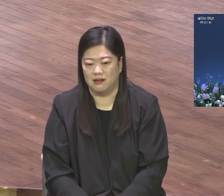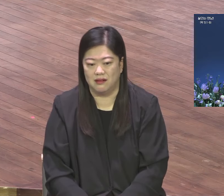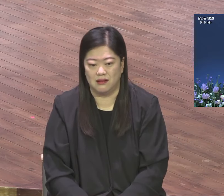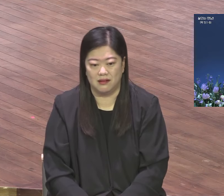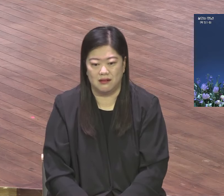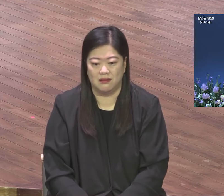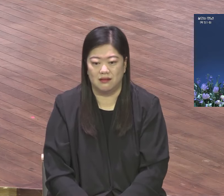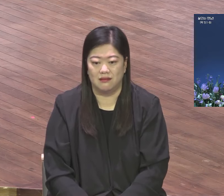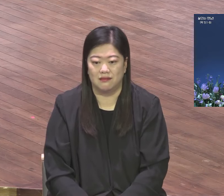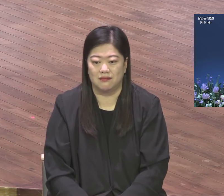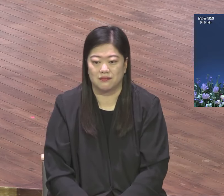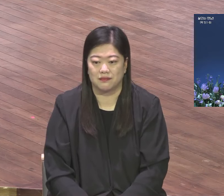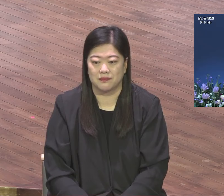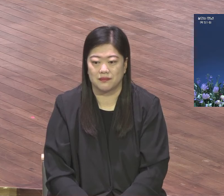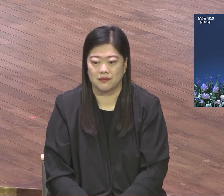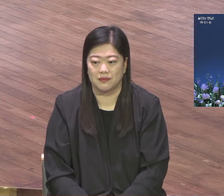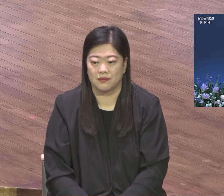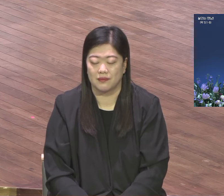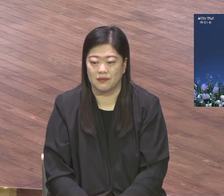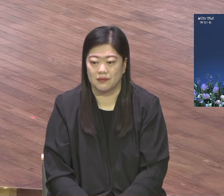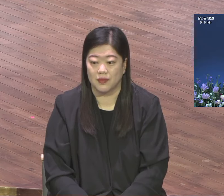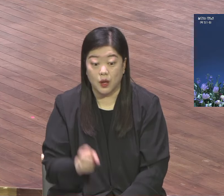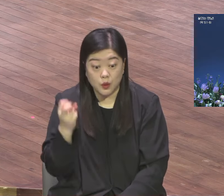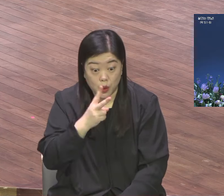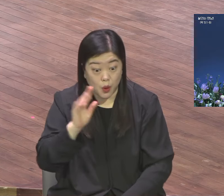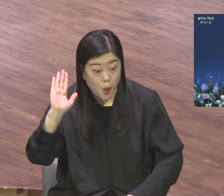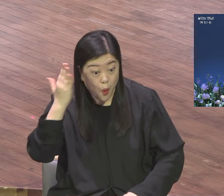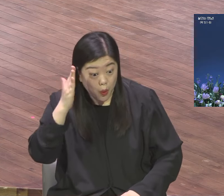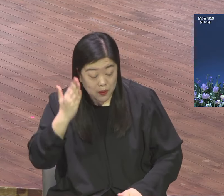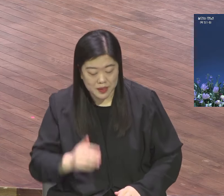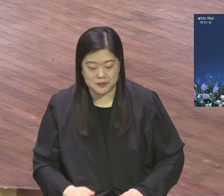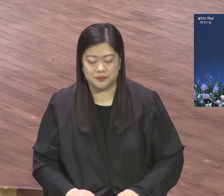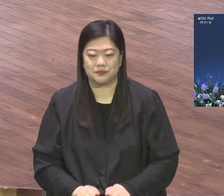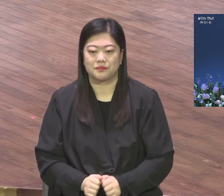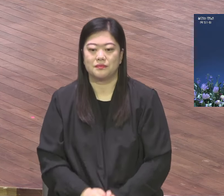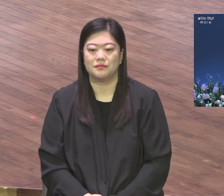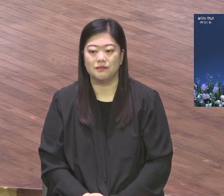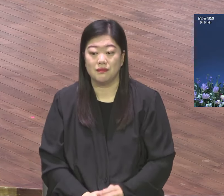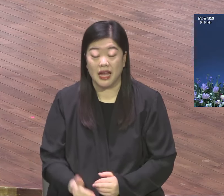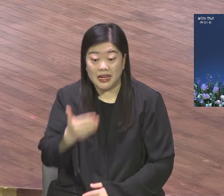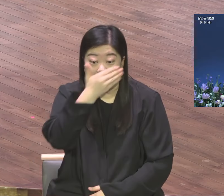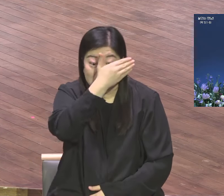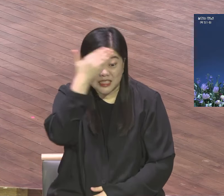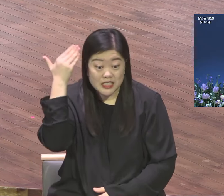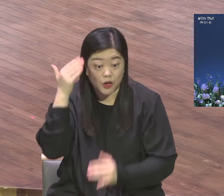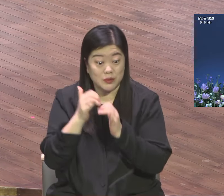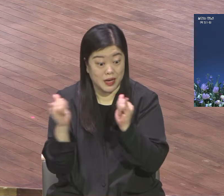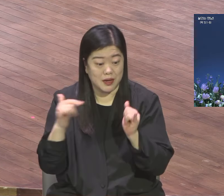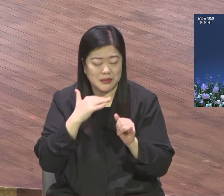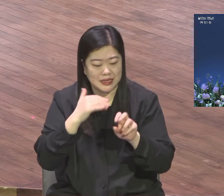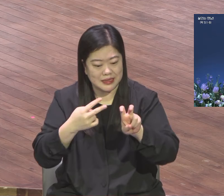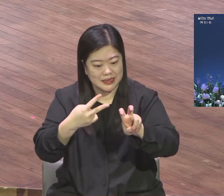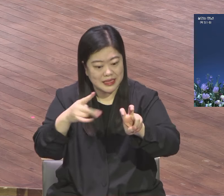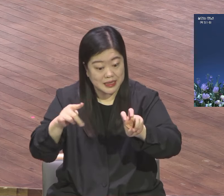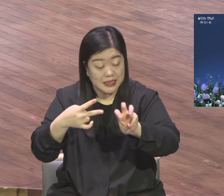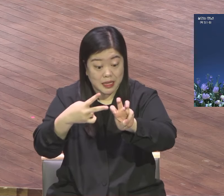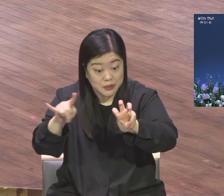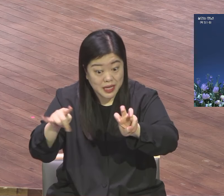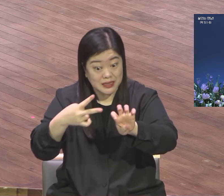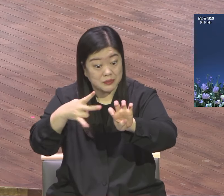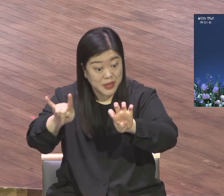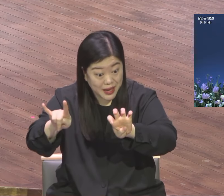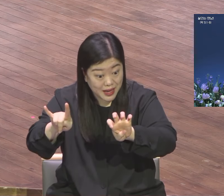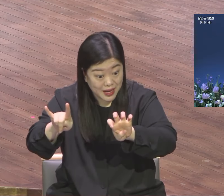않고 뭐 말 그대로 그냥 쉬고 있는 청년 인구가 얼마냐? 우리나라의 통계가